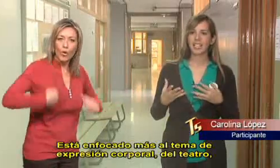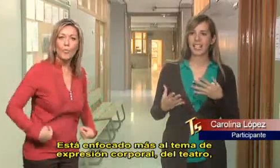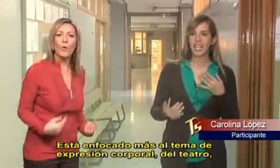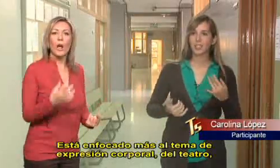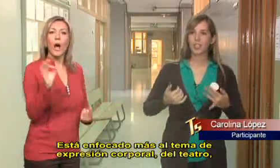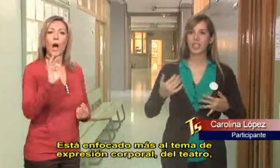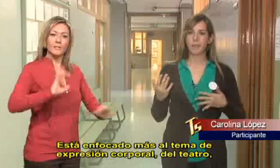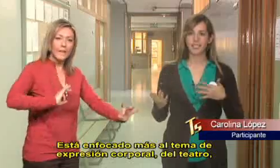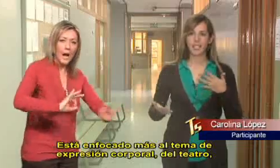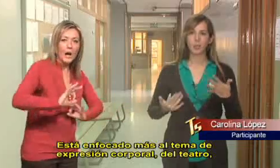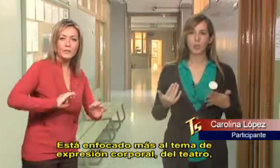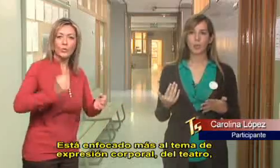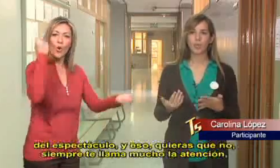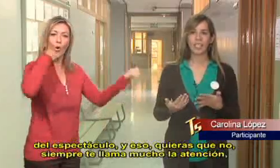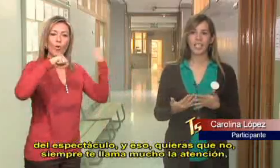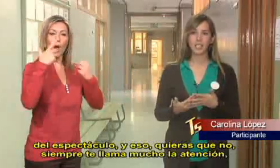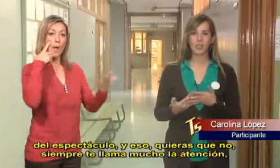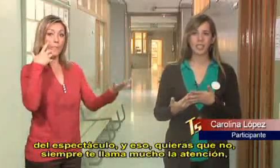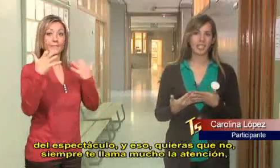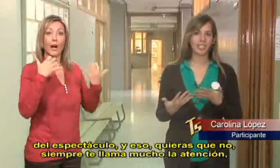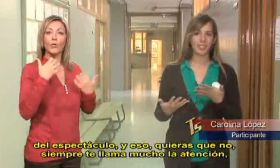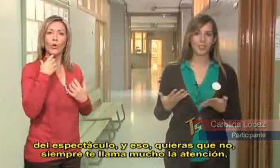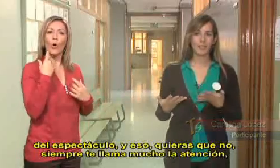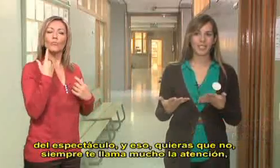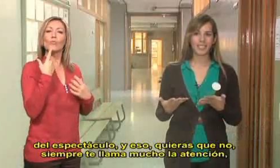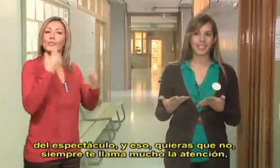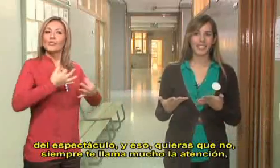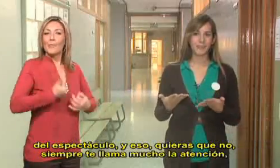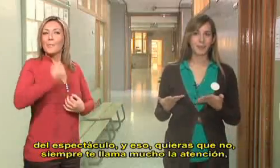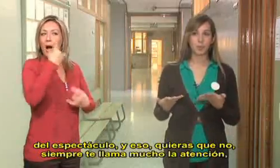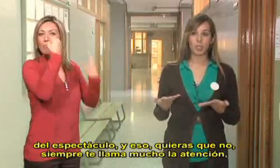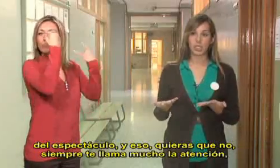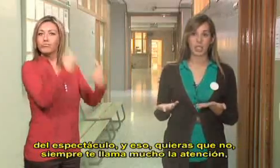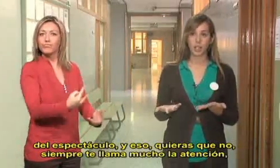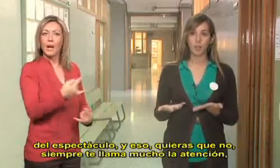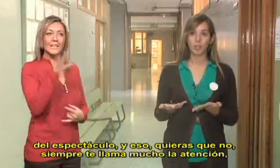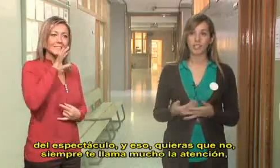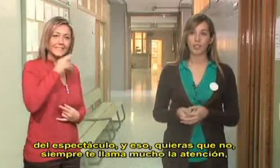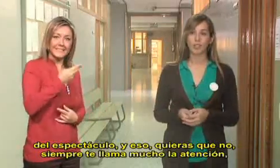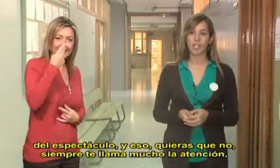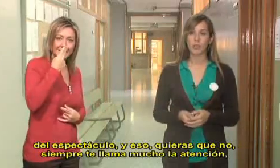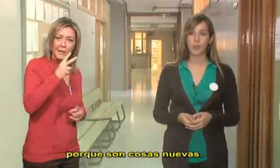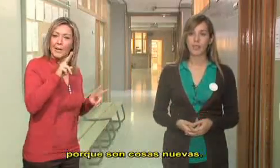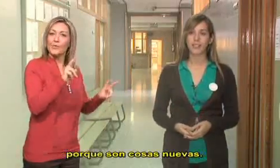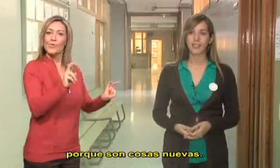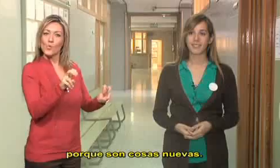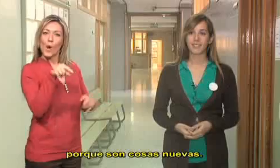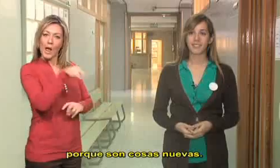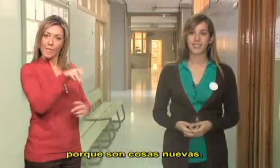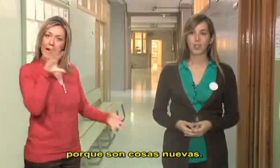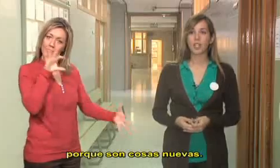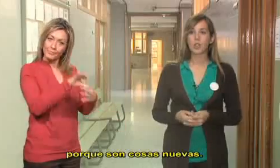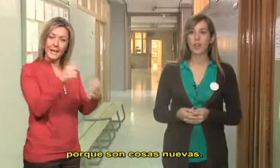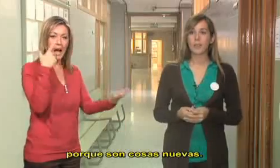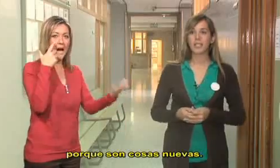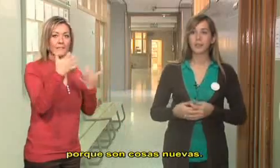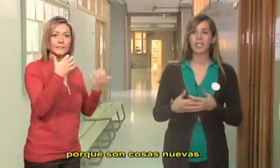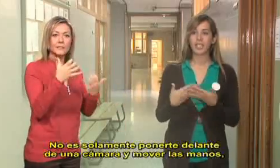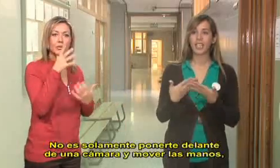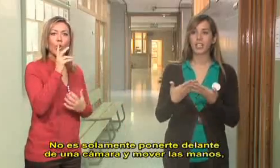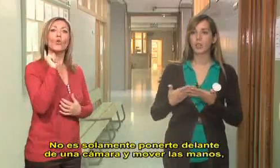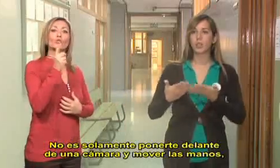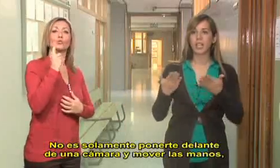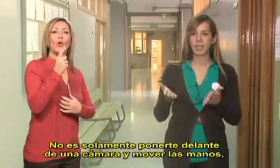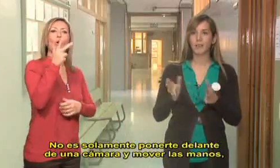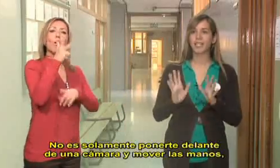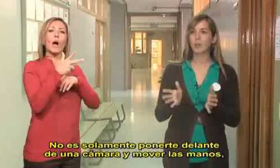del teatro, del espectáculo y eso quieras que no siempre te llama mucho la atención porque son cosas nuevas. No es solamente